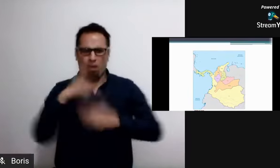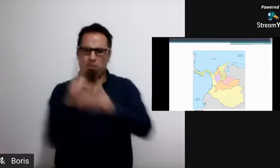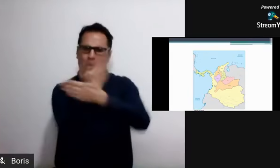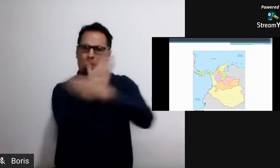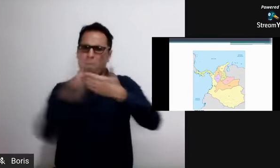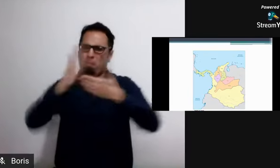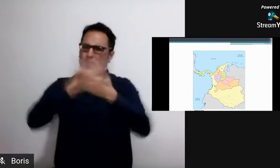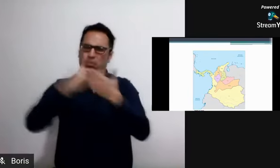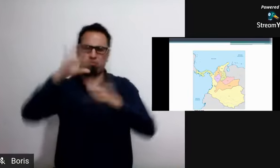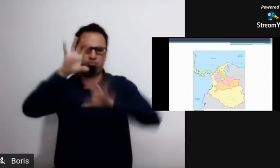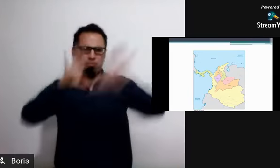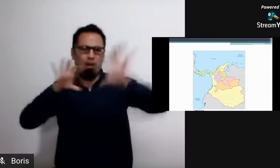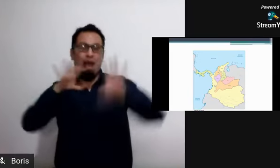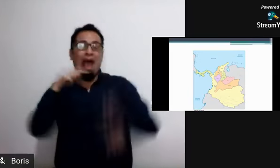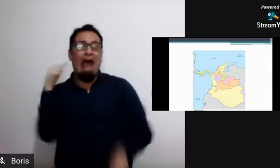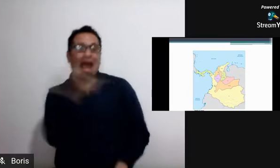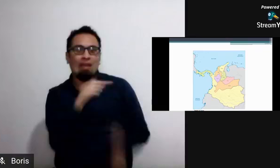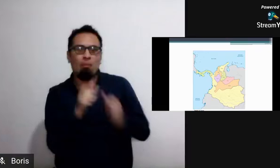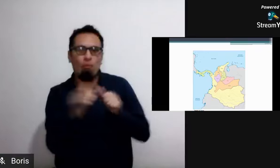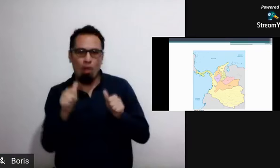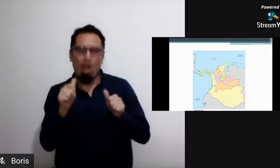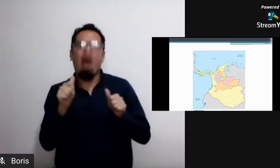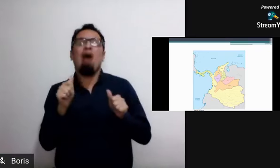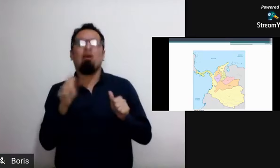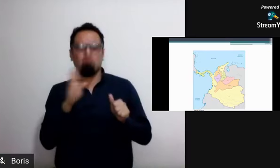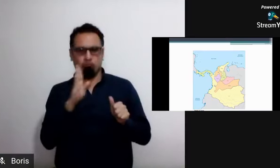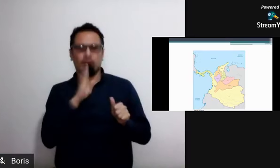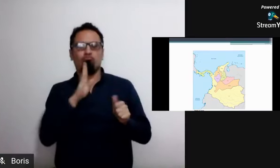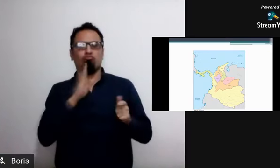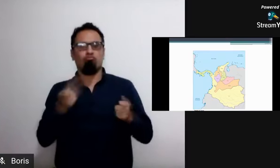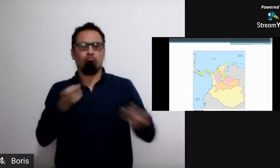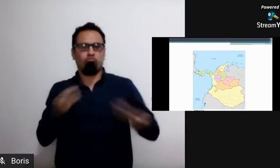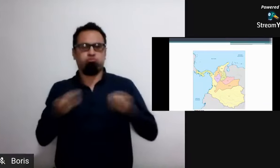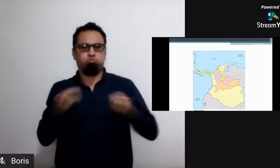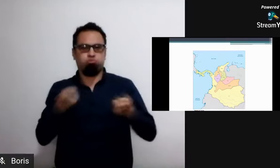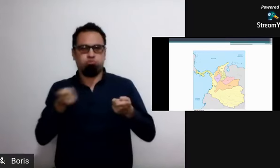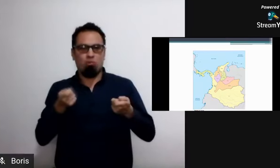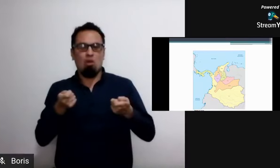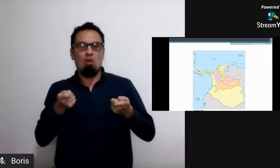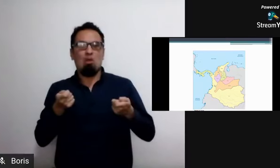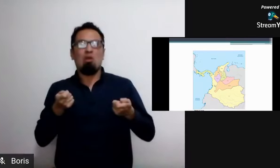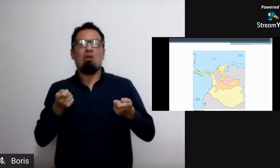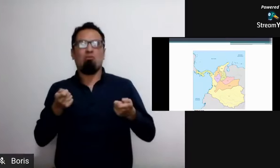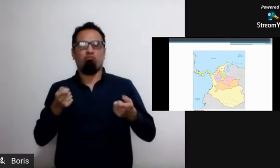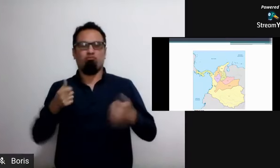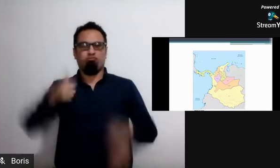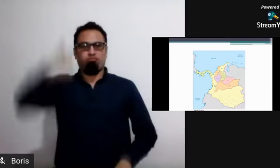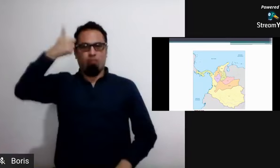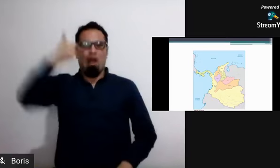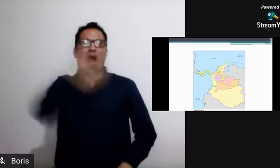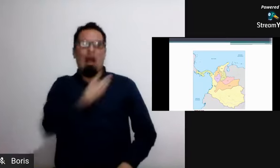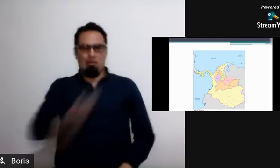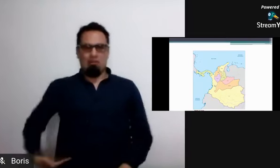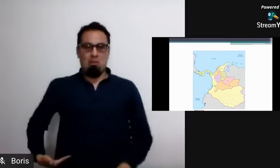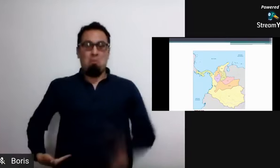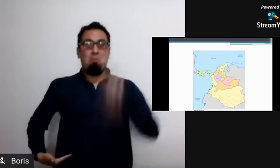ese momento de la nación. Sin embargo, había unas divisiones políticas en relación a